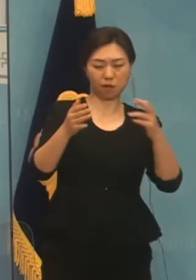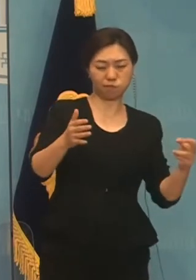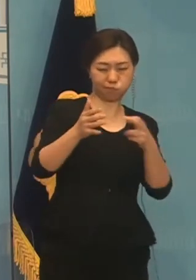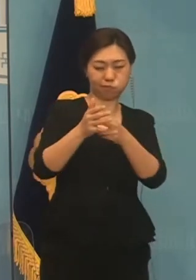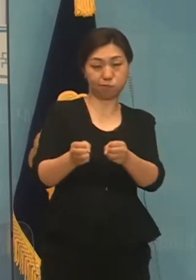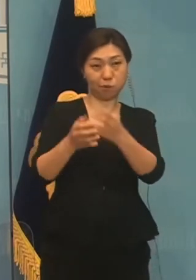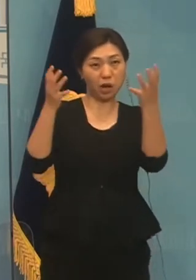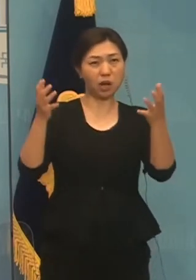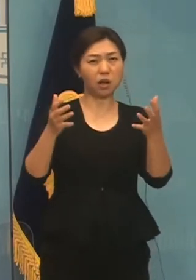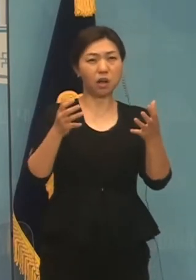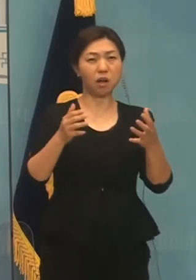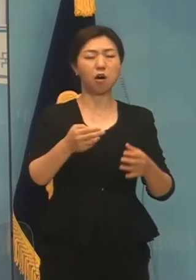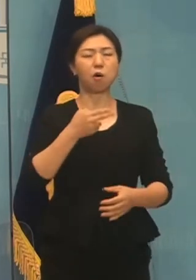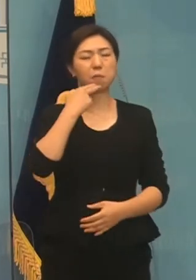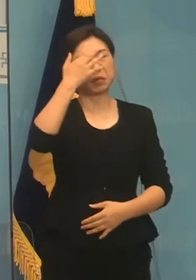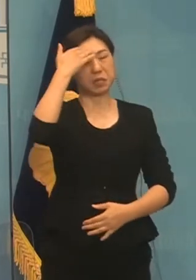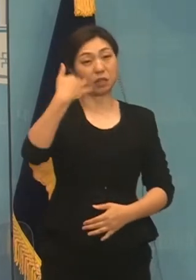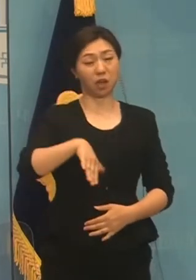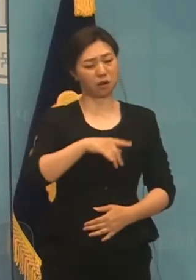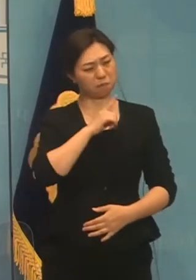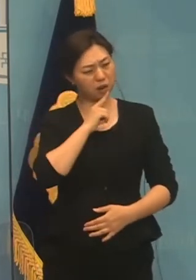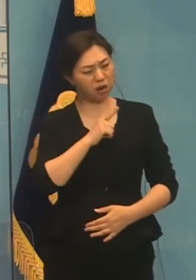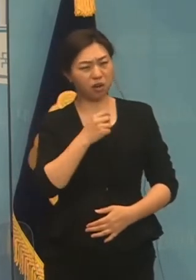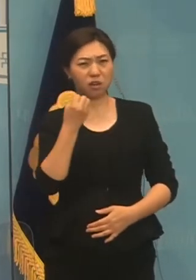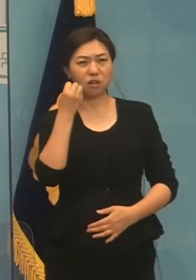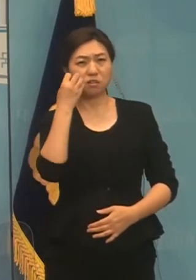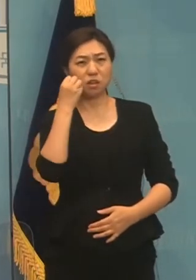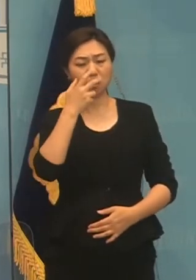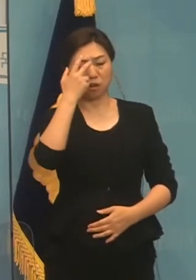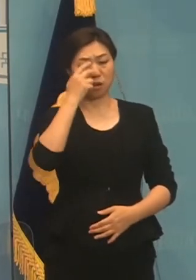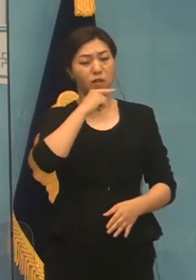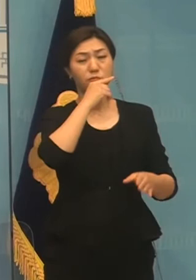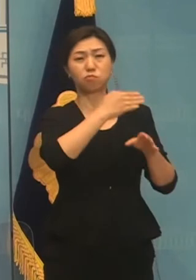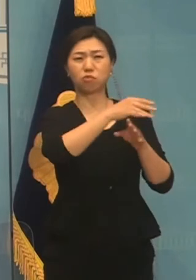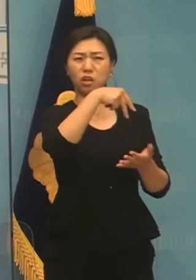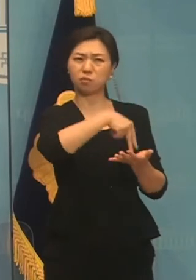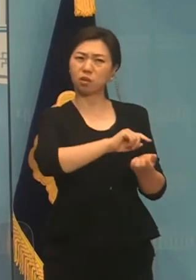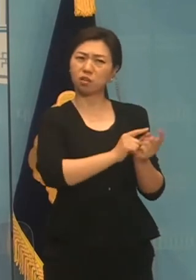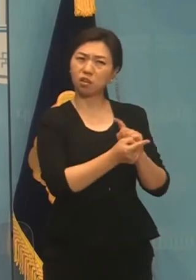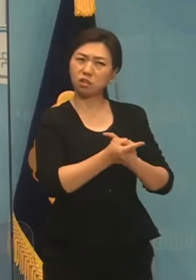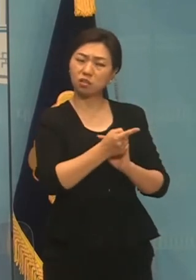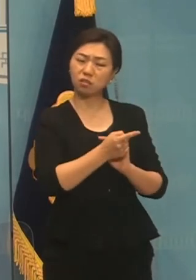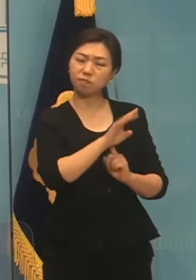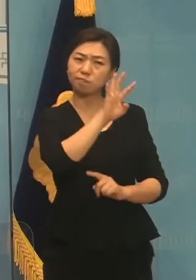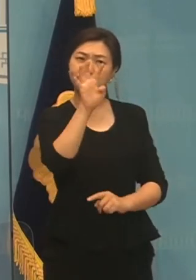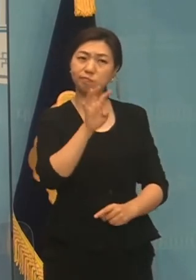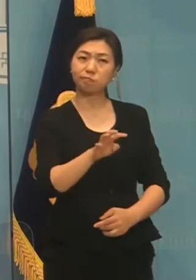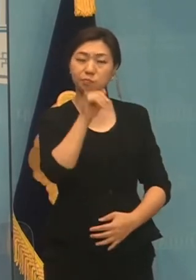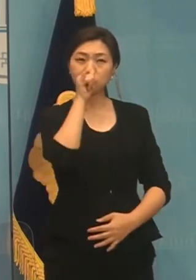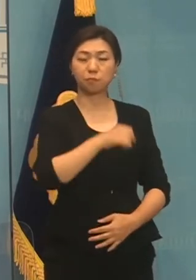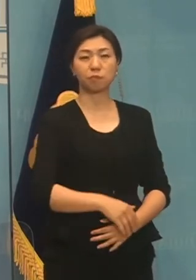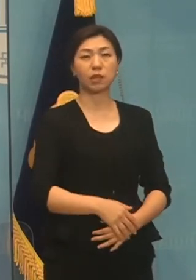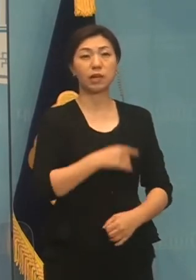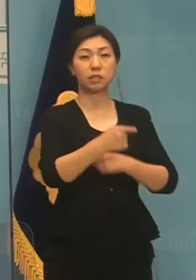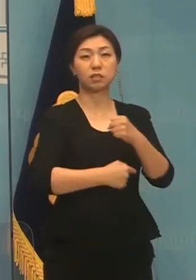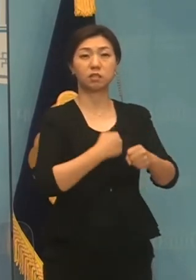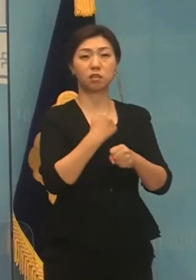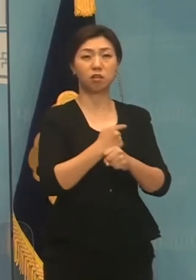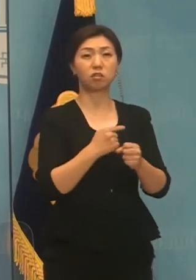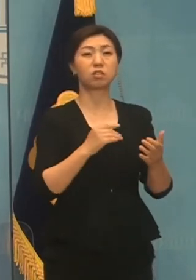조선중앙통신에서나 할 법한 소리를 늘어놓았다. 결국 1년이 지금 지난 지금